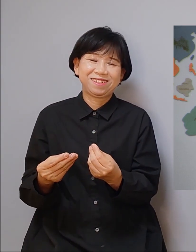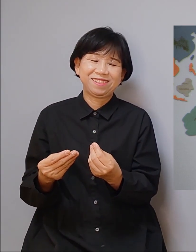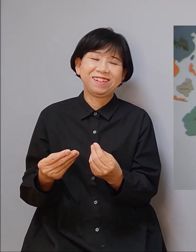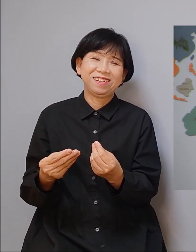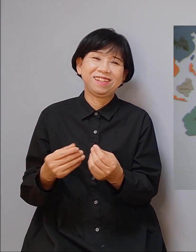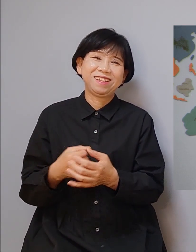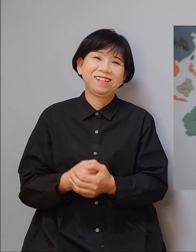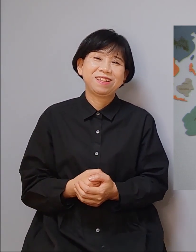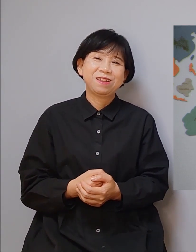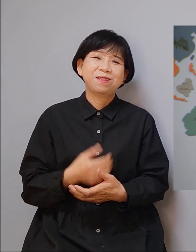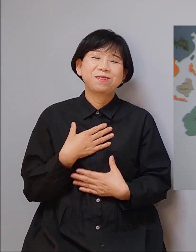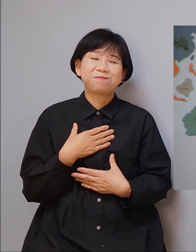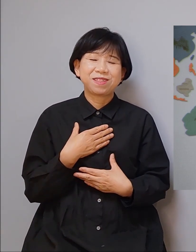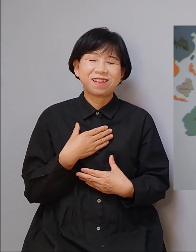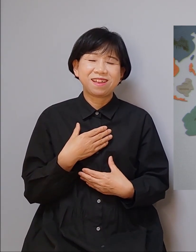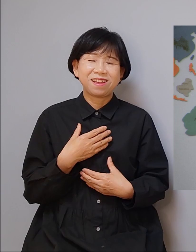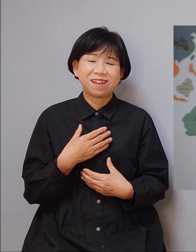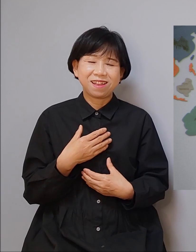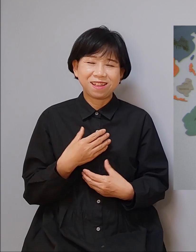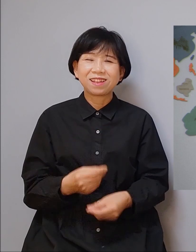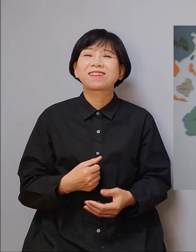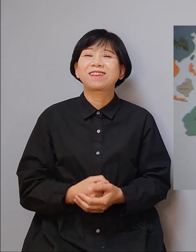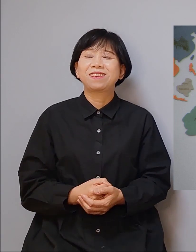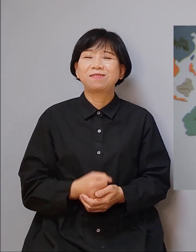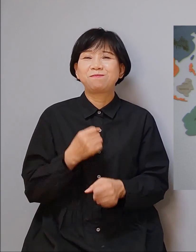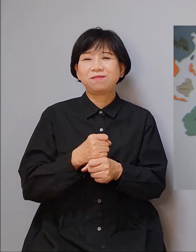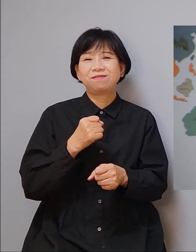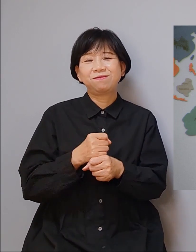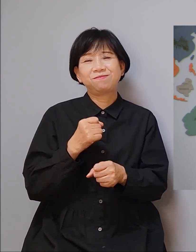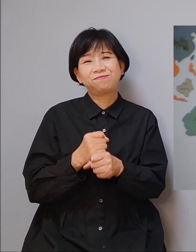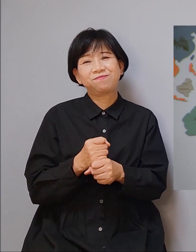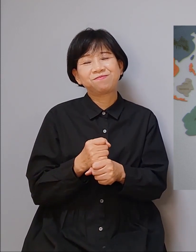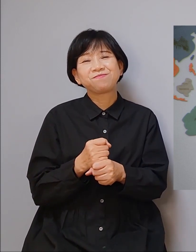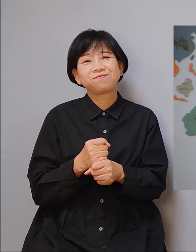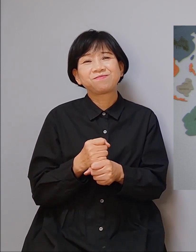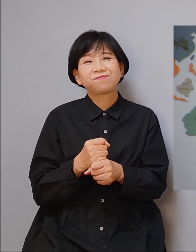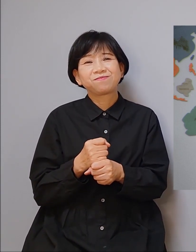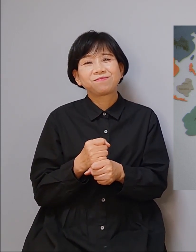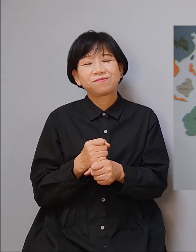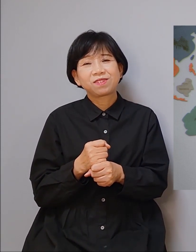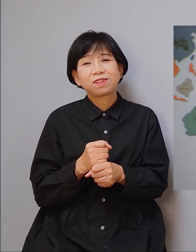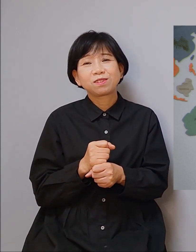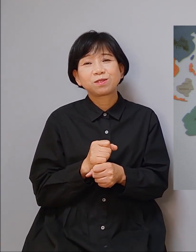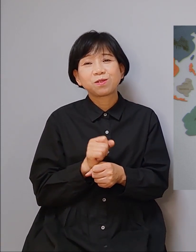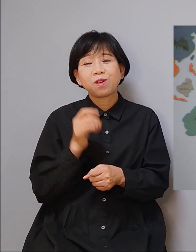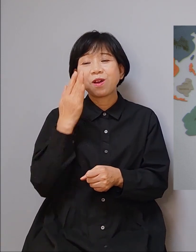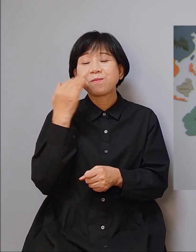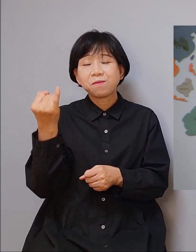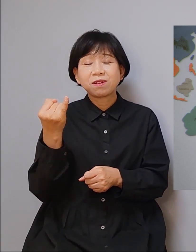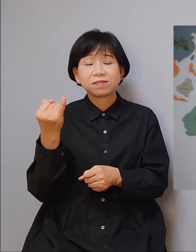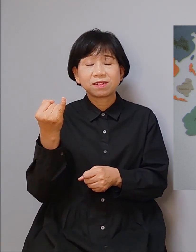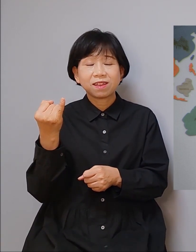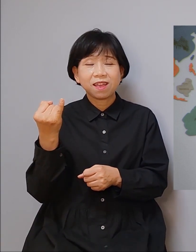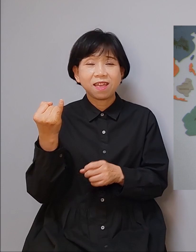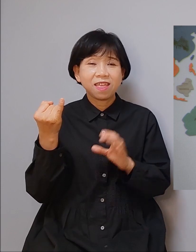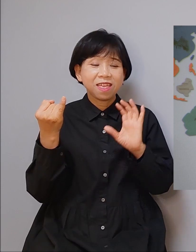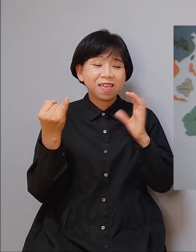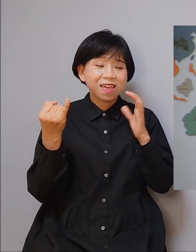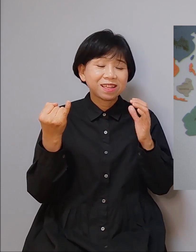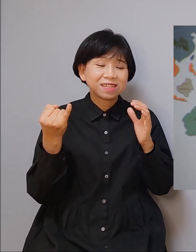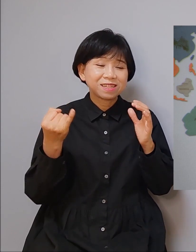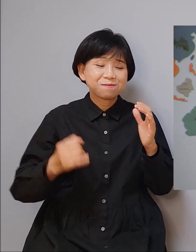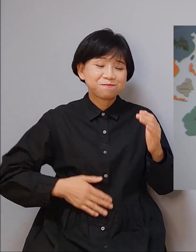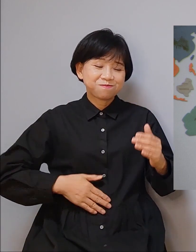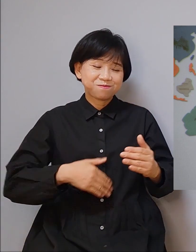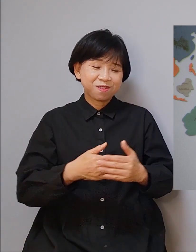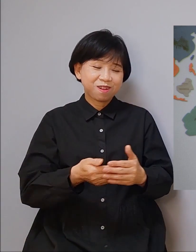너무 둥지를 편안하게 이 어미 독수리가 만들어준대. 그곳에서 어미는 새끼를 배불리 먹이고 따뜻하게